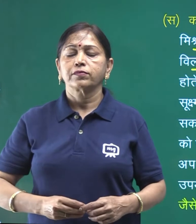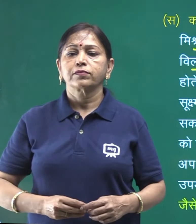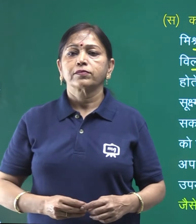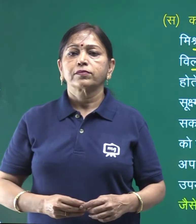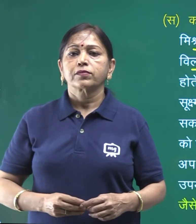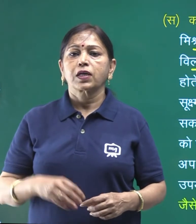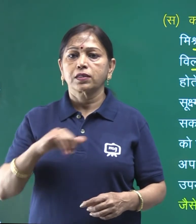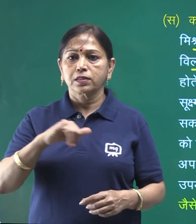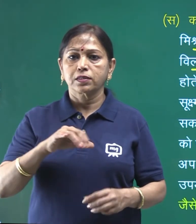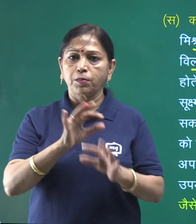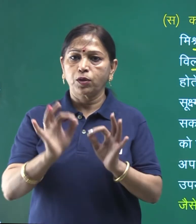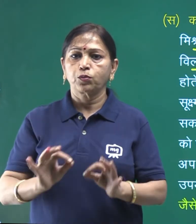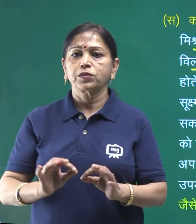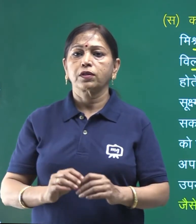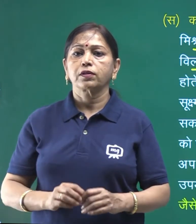समान रूप से